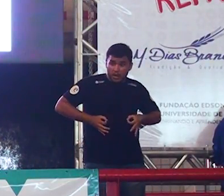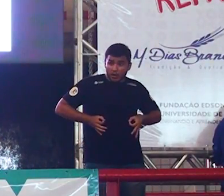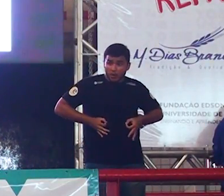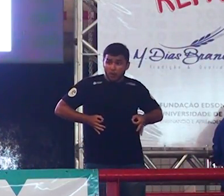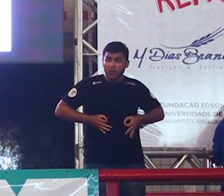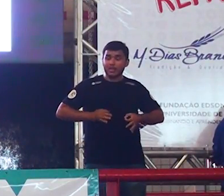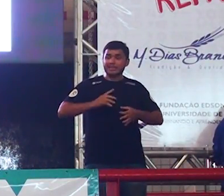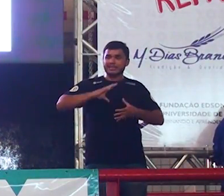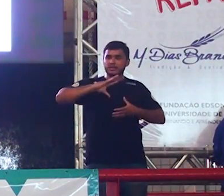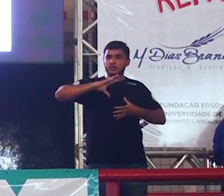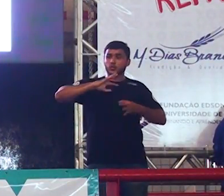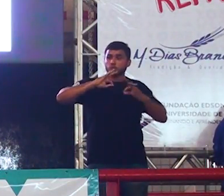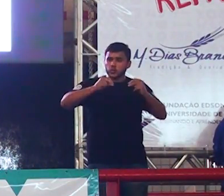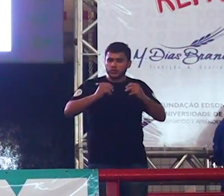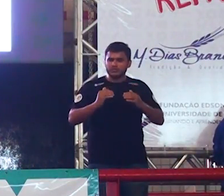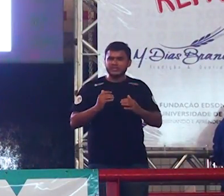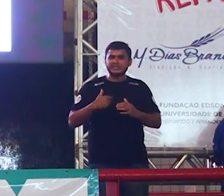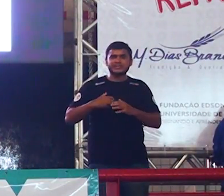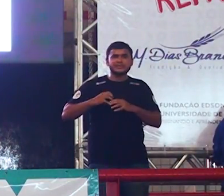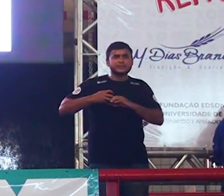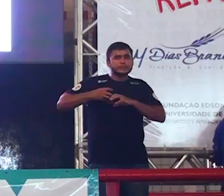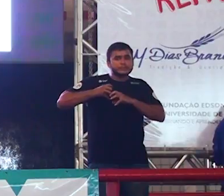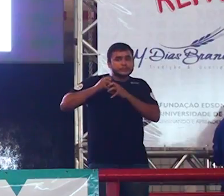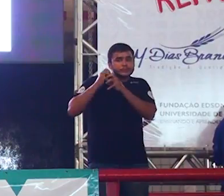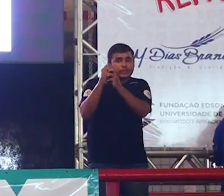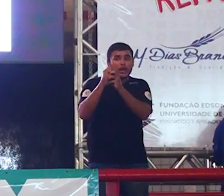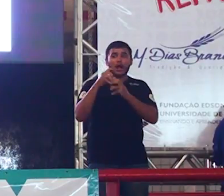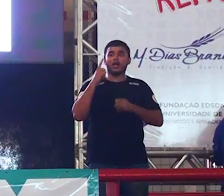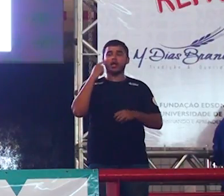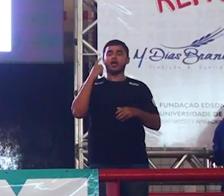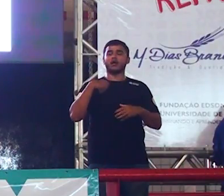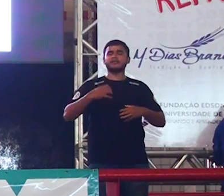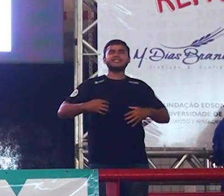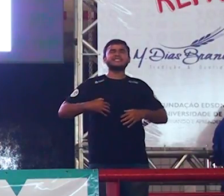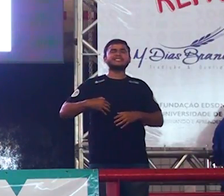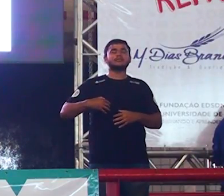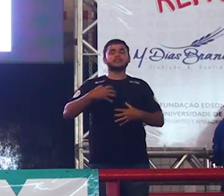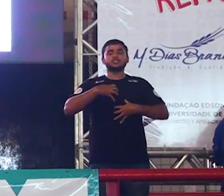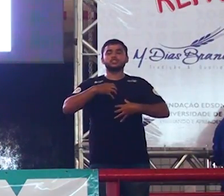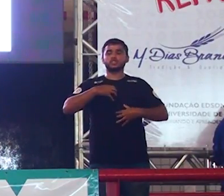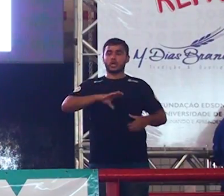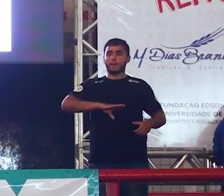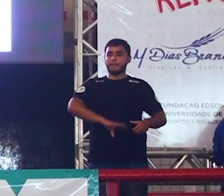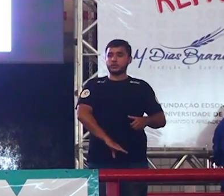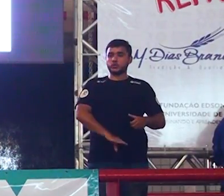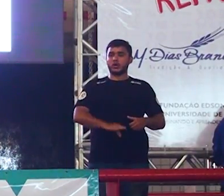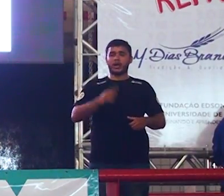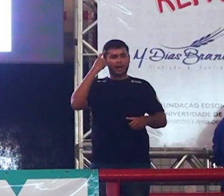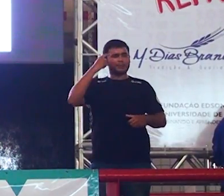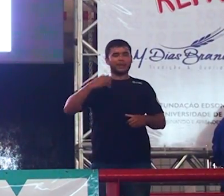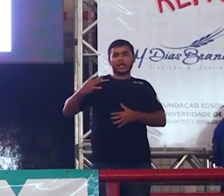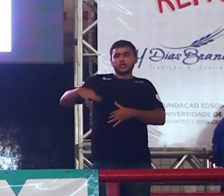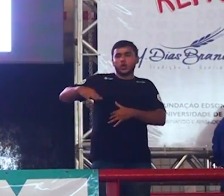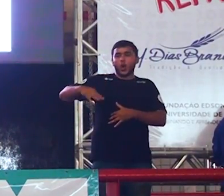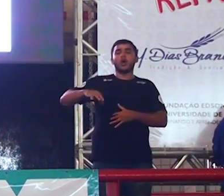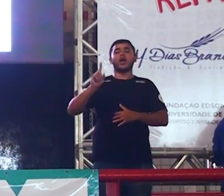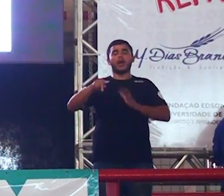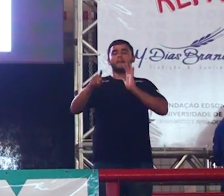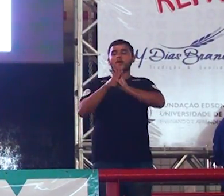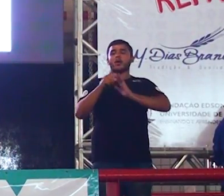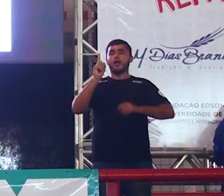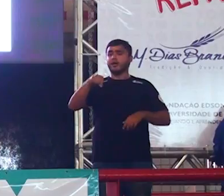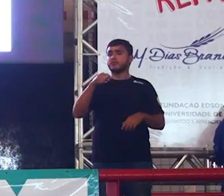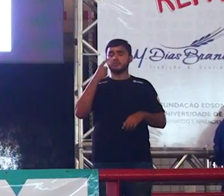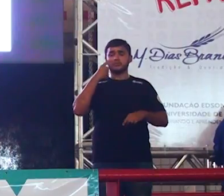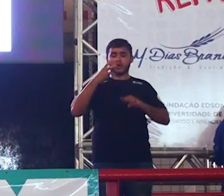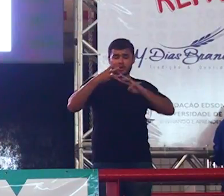forma intensa, é responsável pela cólica menstrual. Então, a cólica menstrual é nada mais